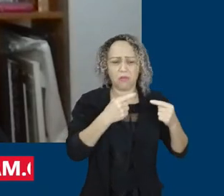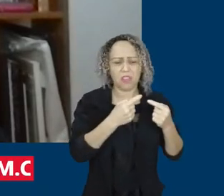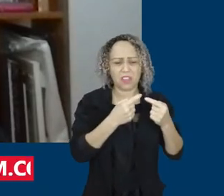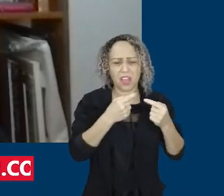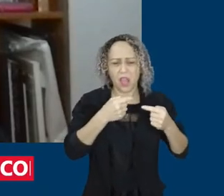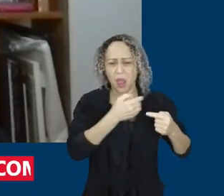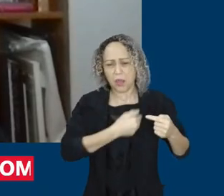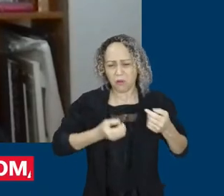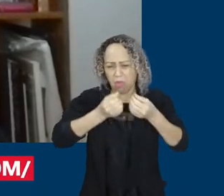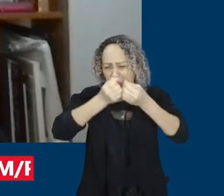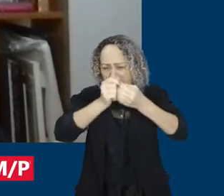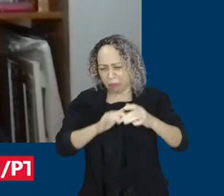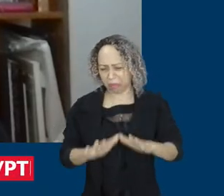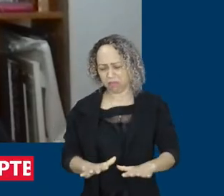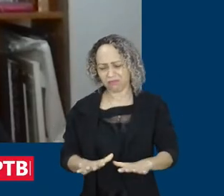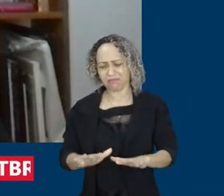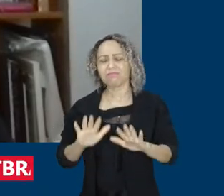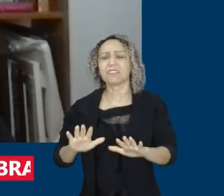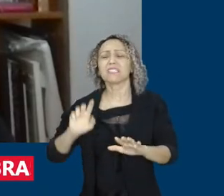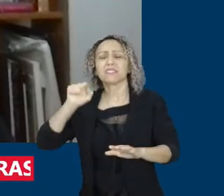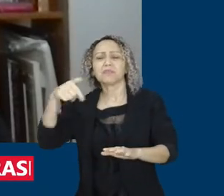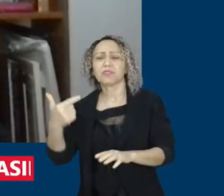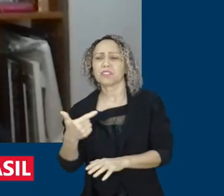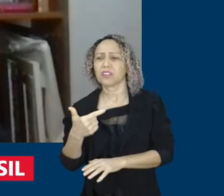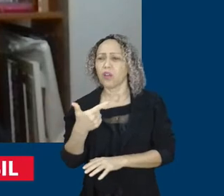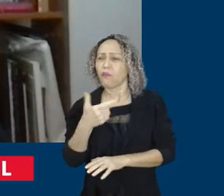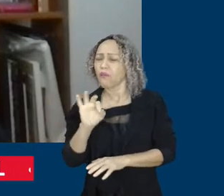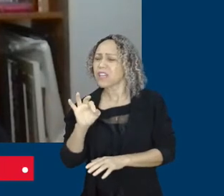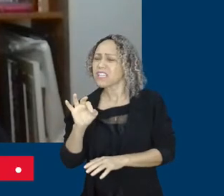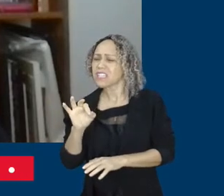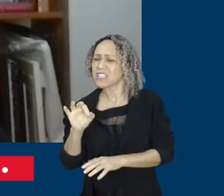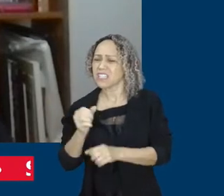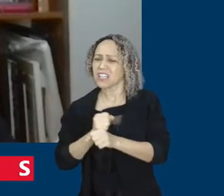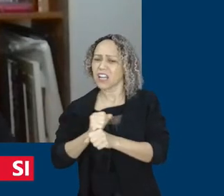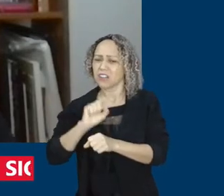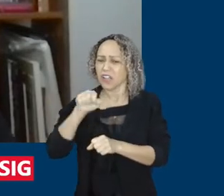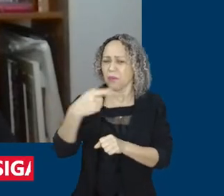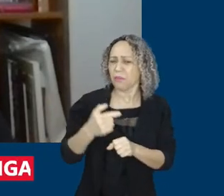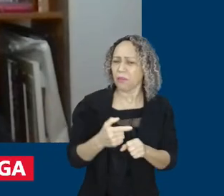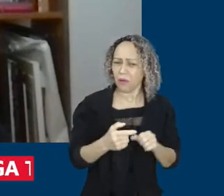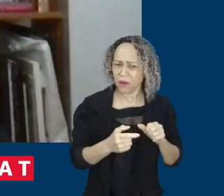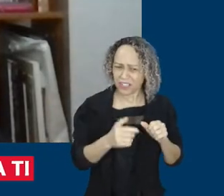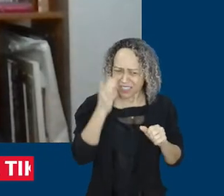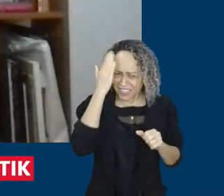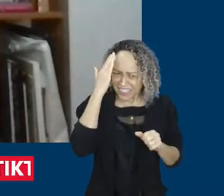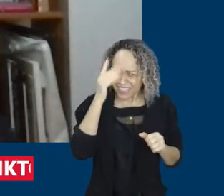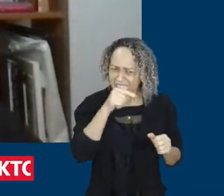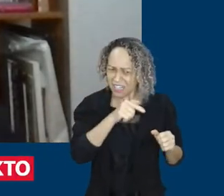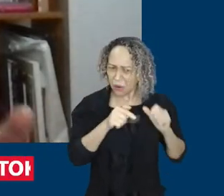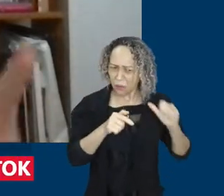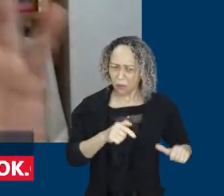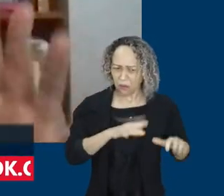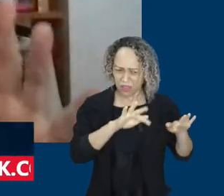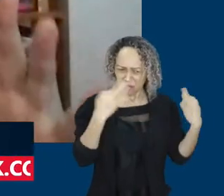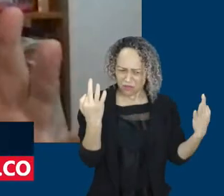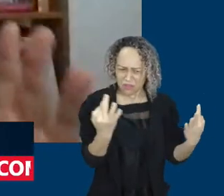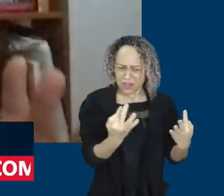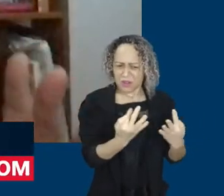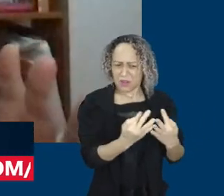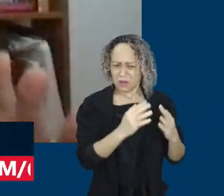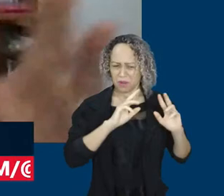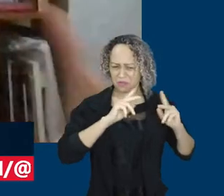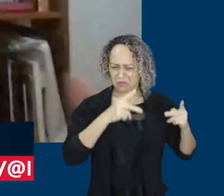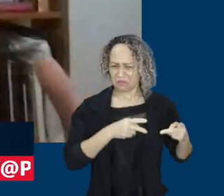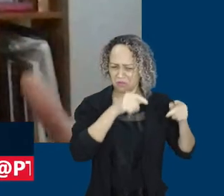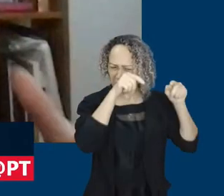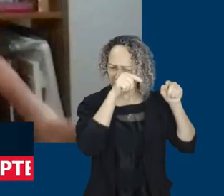quase 20 anos depois, o Bolsa Família ser praticamente reconhecido e consagrado, né? Hoje eu acho que tem duas questões